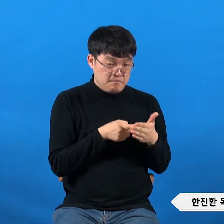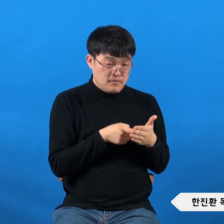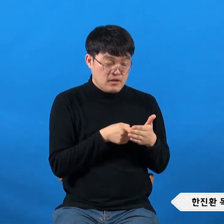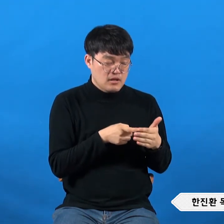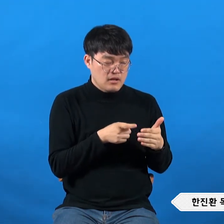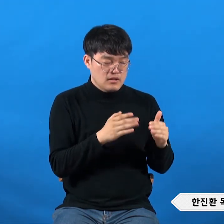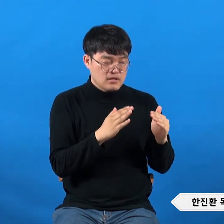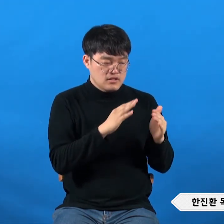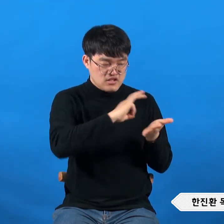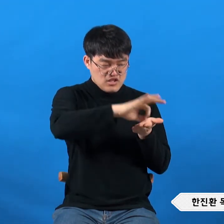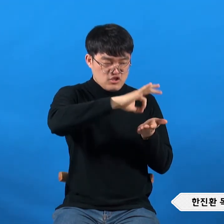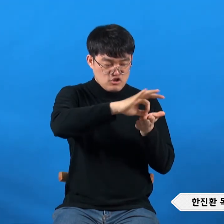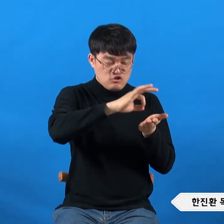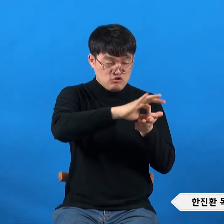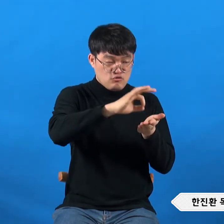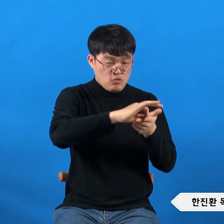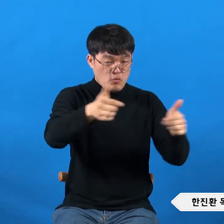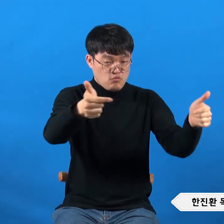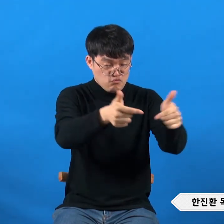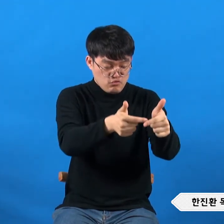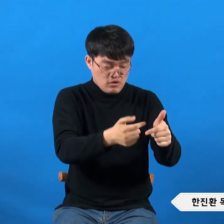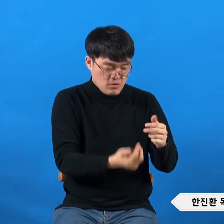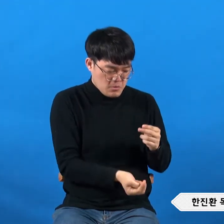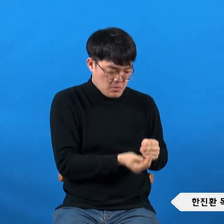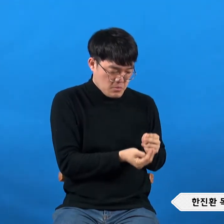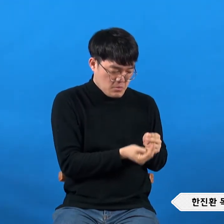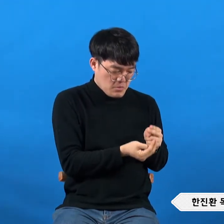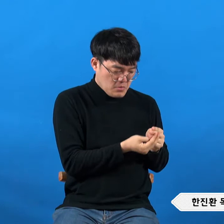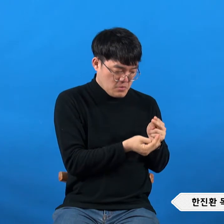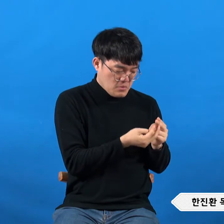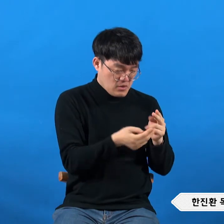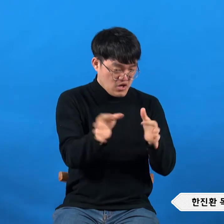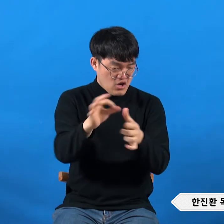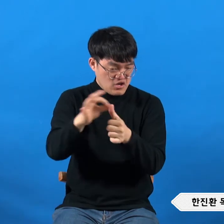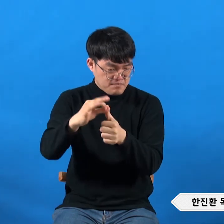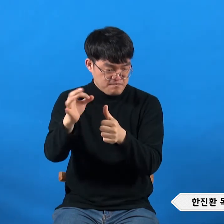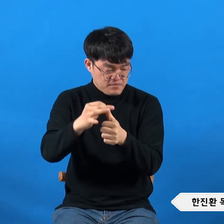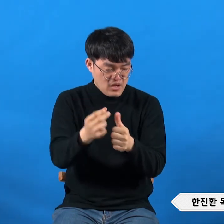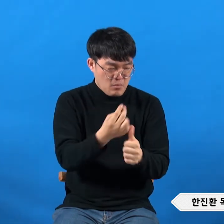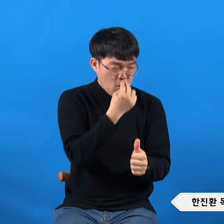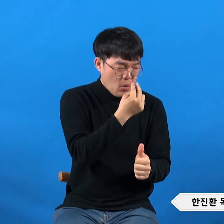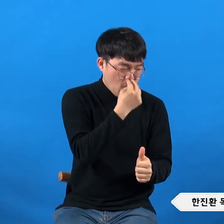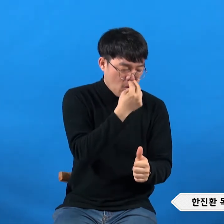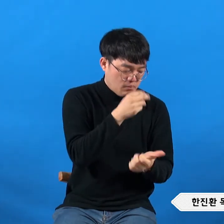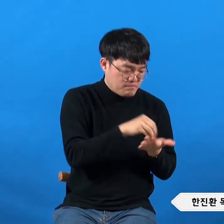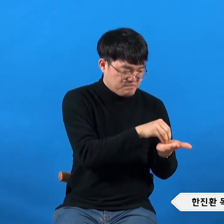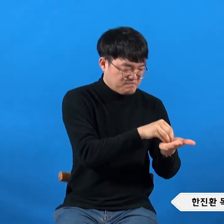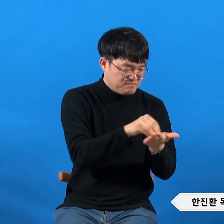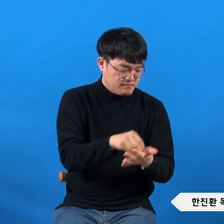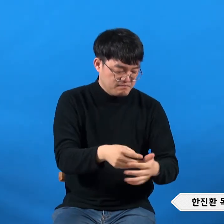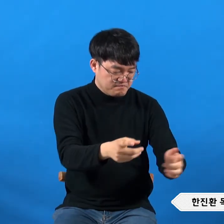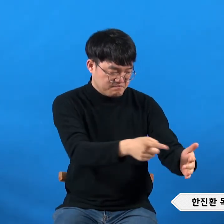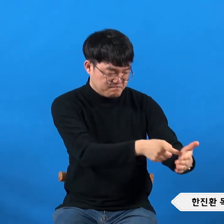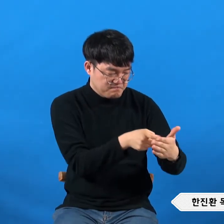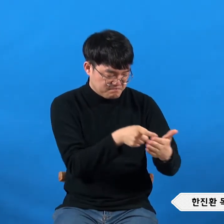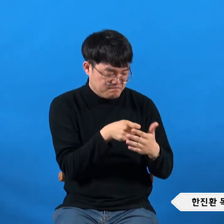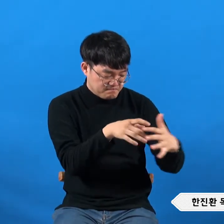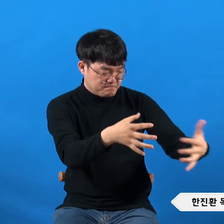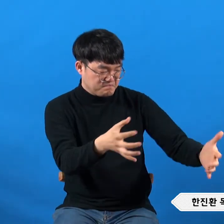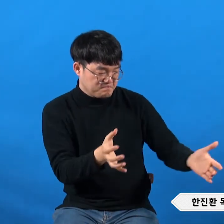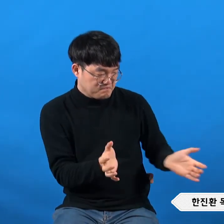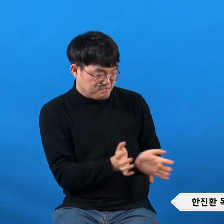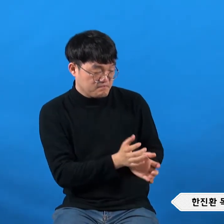줄이고 대신에 꽁꽁 저축을 해놓고 연금에도 들어놓고 보험에도 들어놓고 하지요.